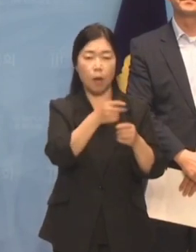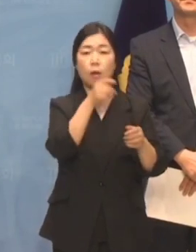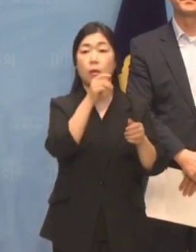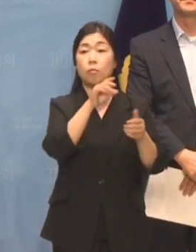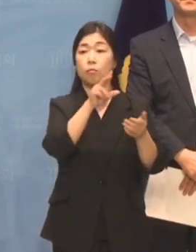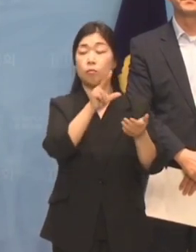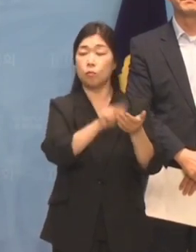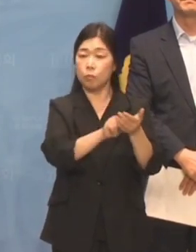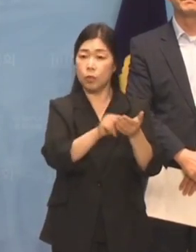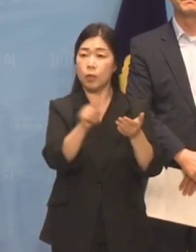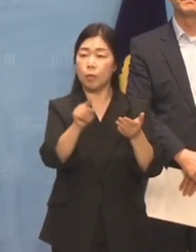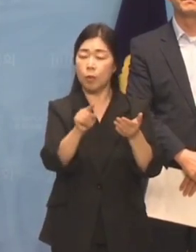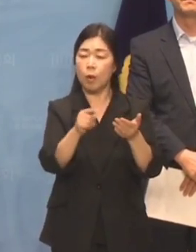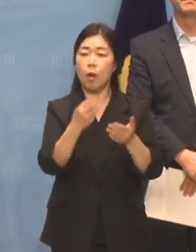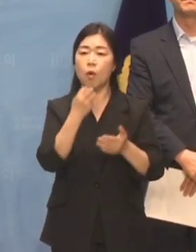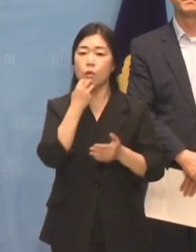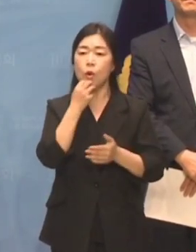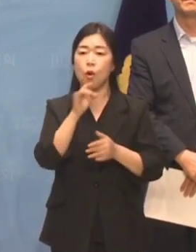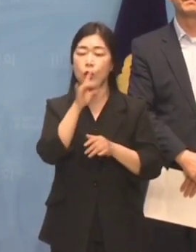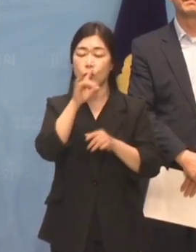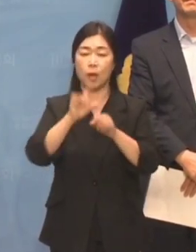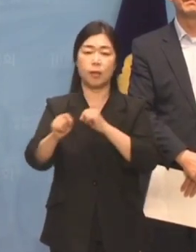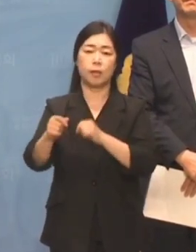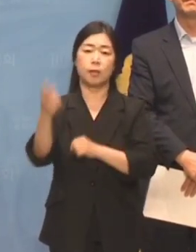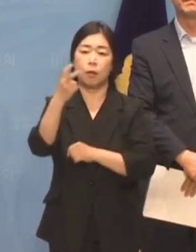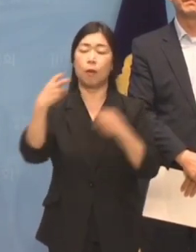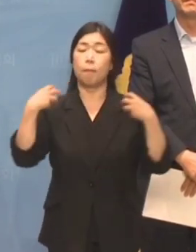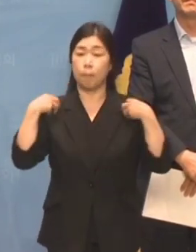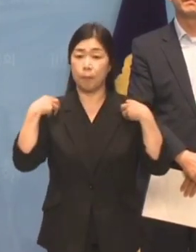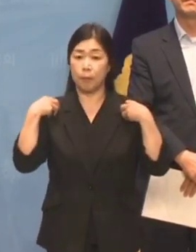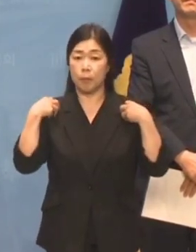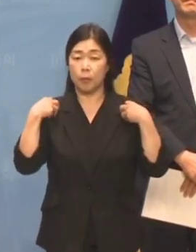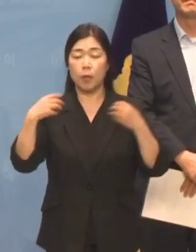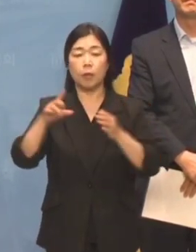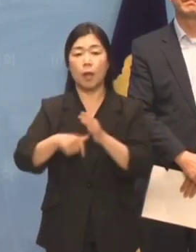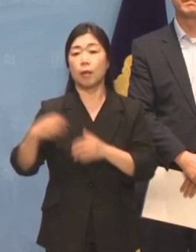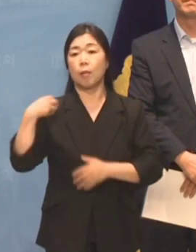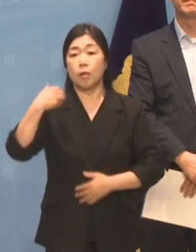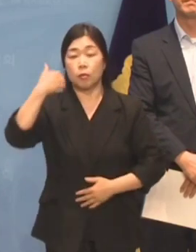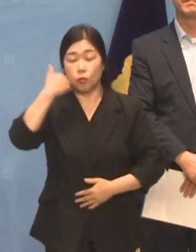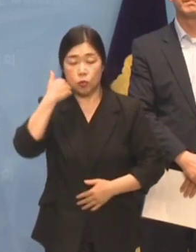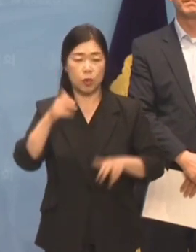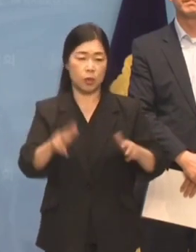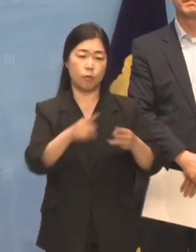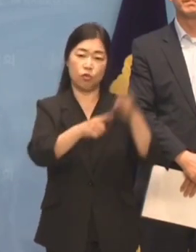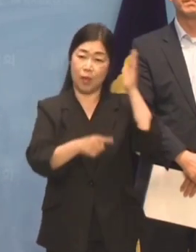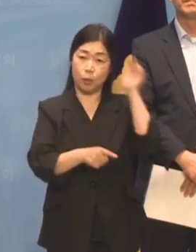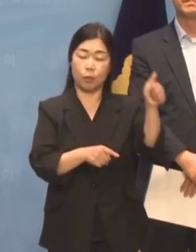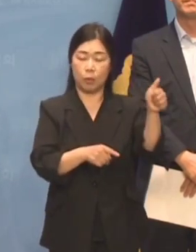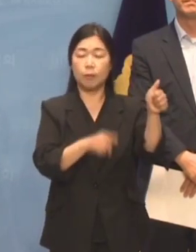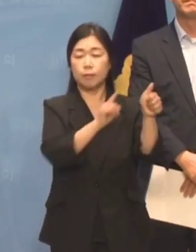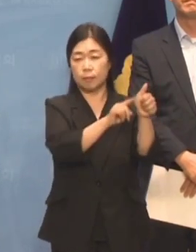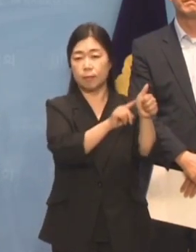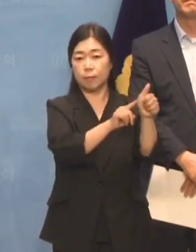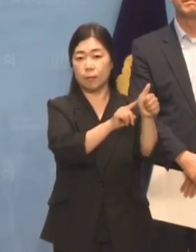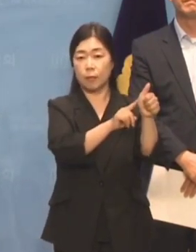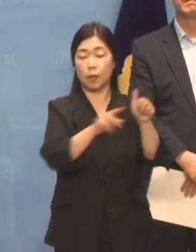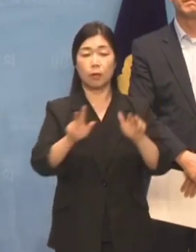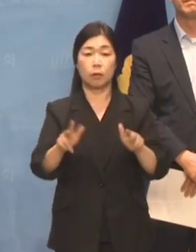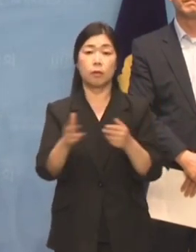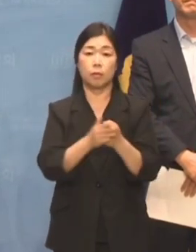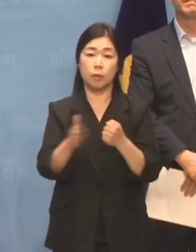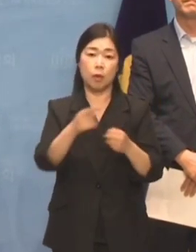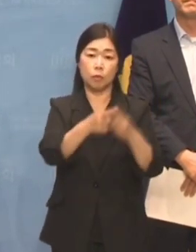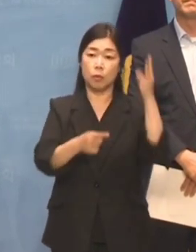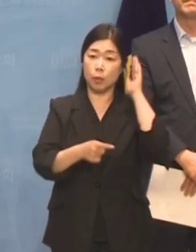했던 서울중앙지검이었는데요. 그 당시에 중앙지검장은 지금의 윤석열 대통령이었습니다. 여기에